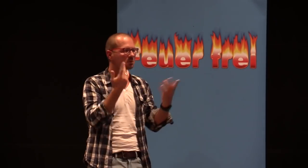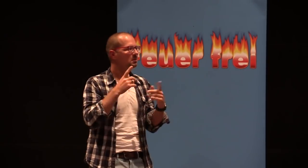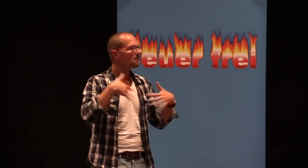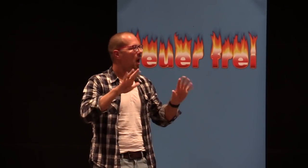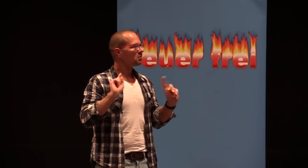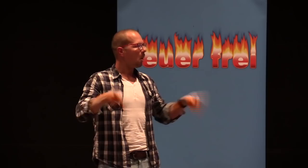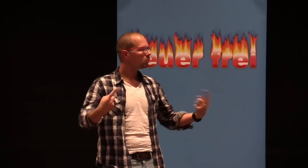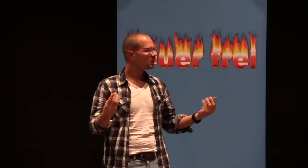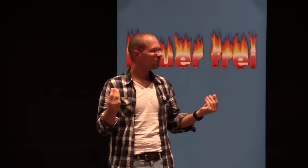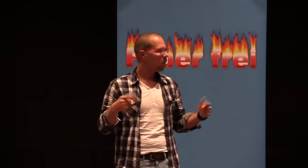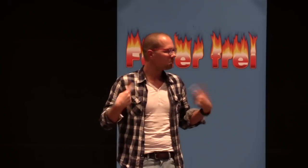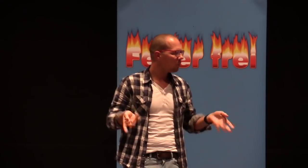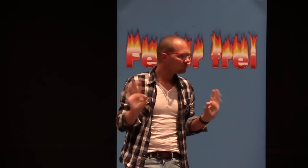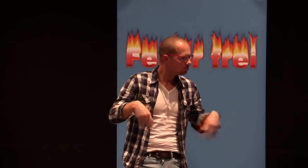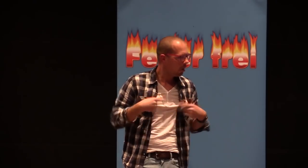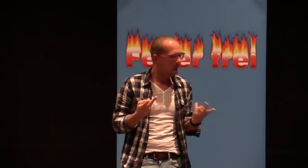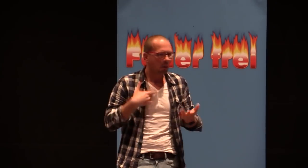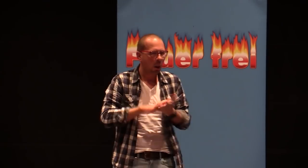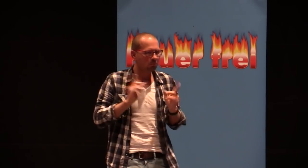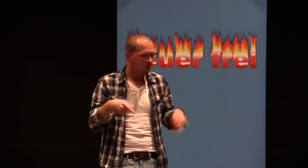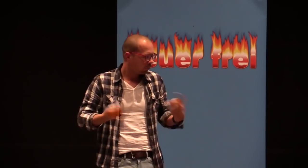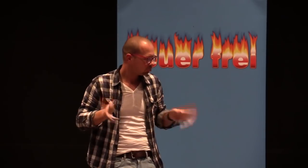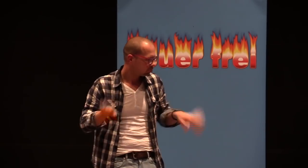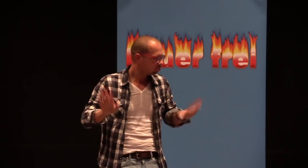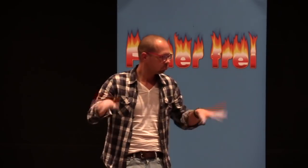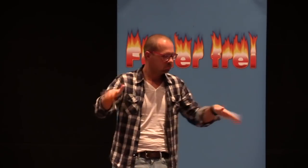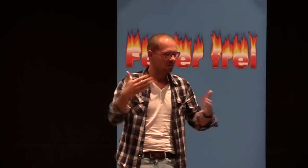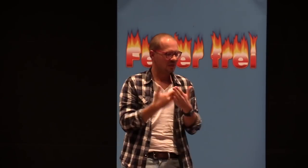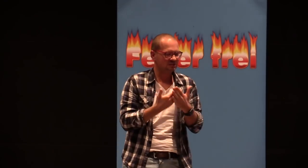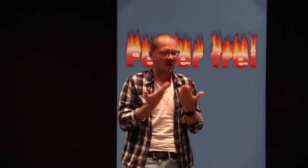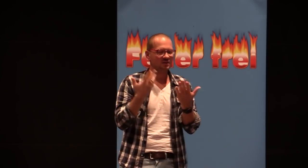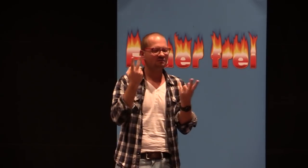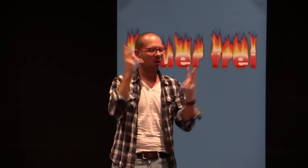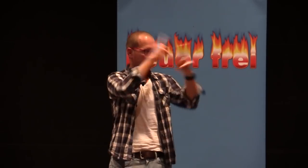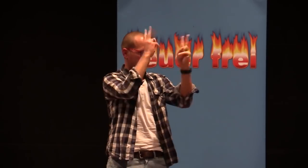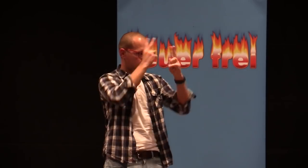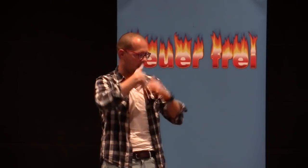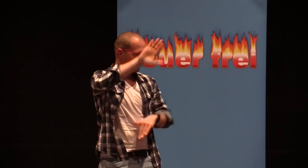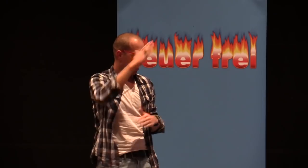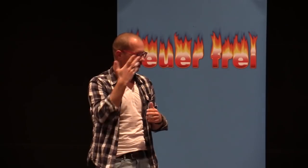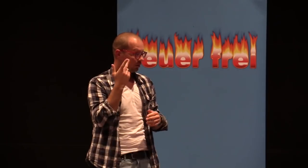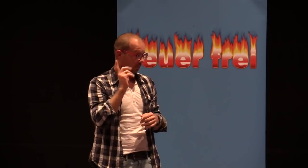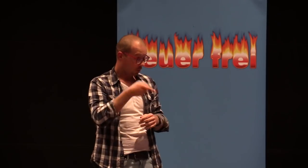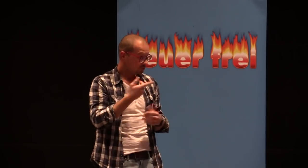Kinder heutzutage machen es einfach, ne? Also was das Internet betrifft. Und sagen einfach, das wird schon irgendwie, das wird schon klappen, das wird schon funktionieren. Die sind